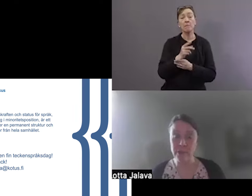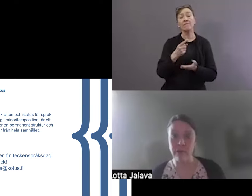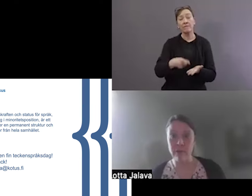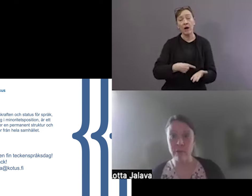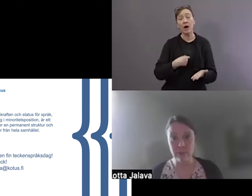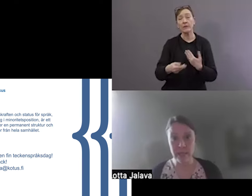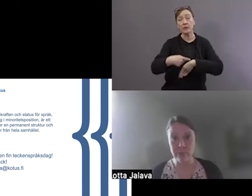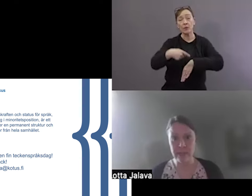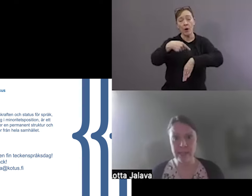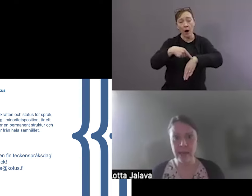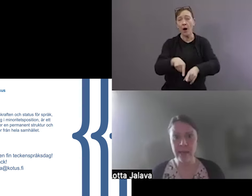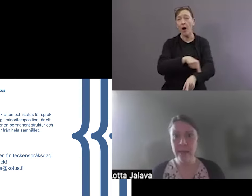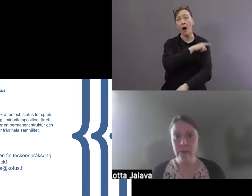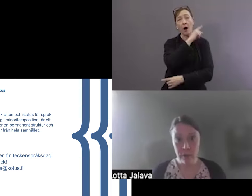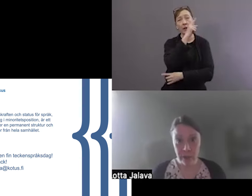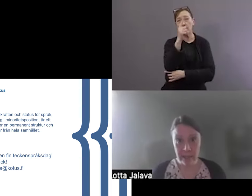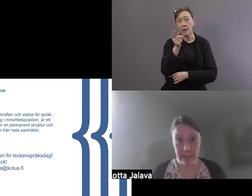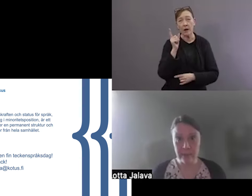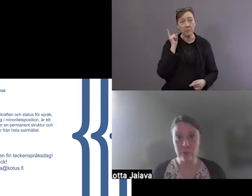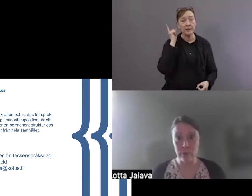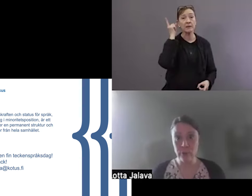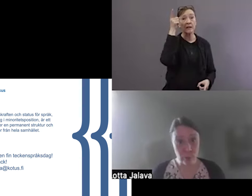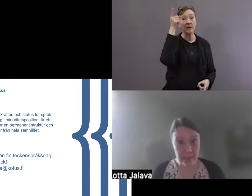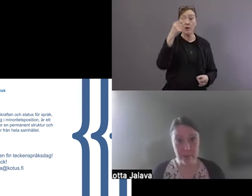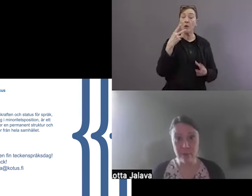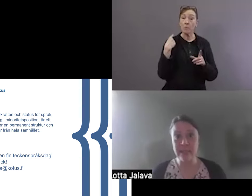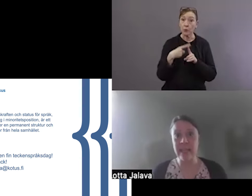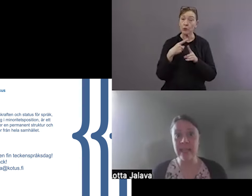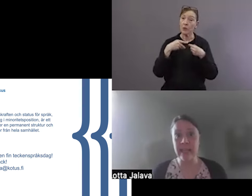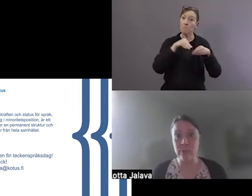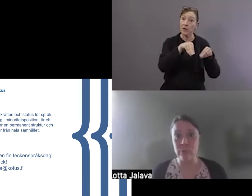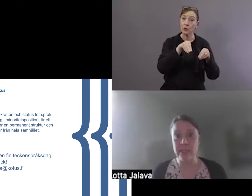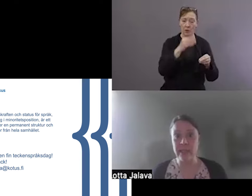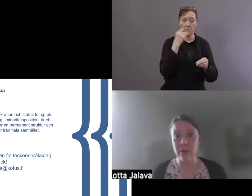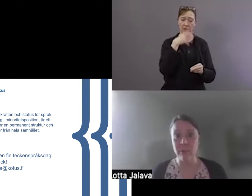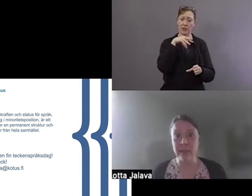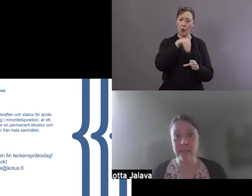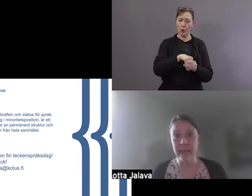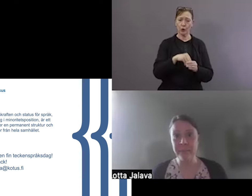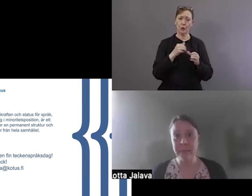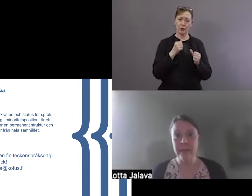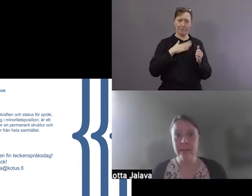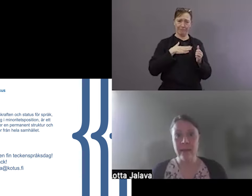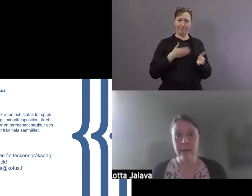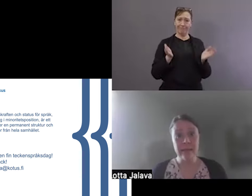jatkuvaa panosta koko yhteiskunnassa. Ja toivon, että Kotuksessa, kotimaisten kielten keskuksessa nimenomaan